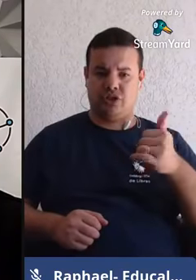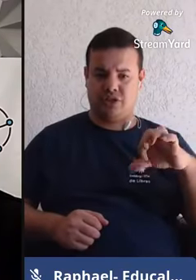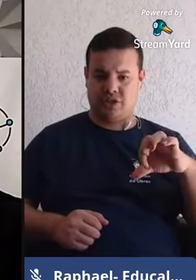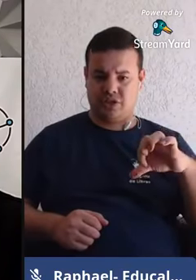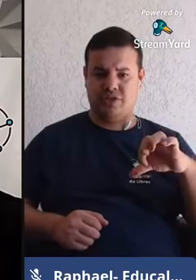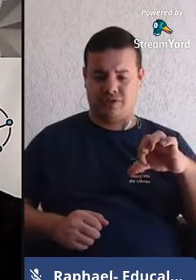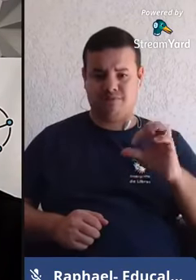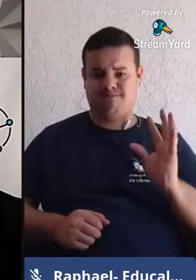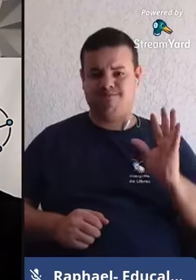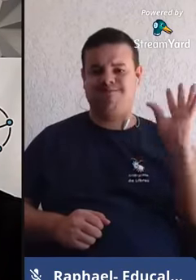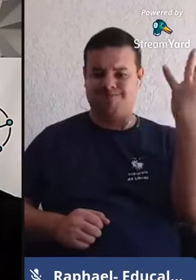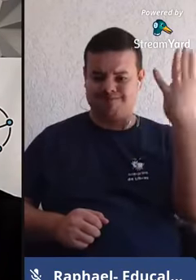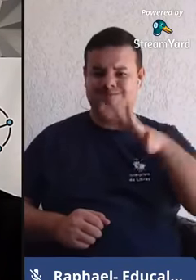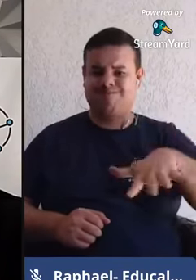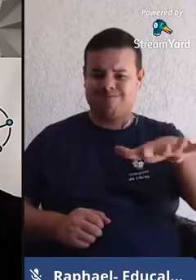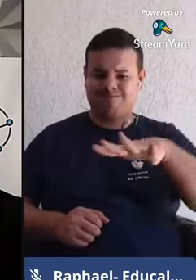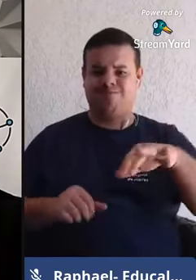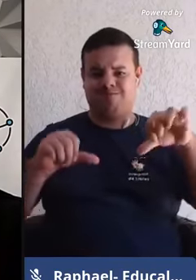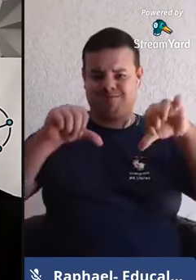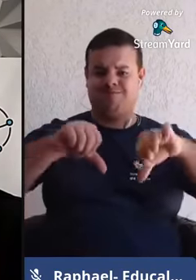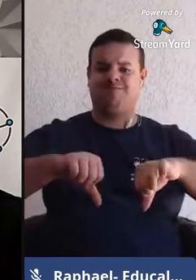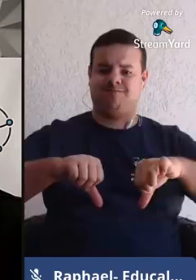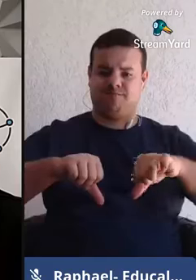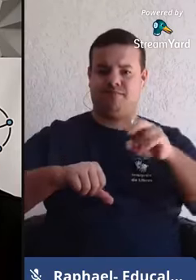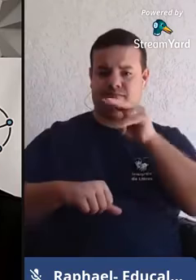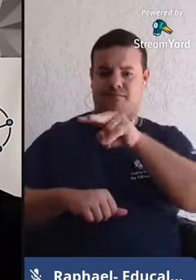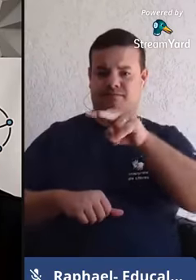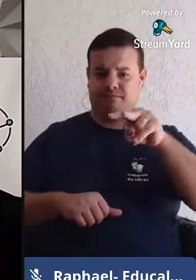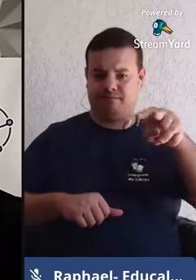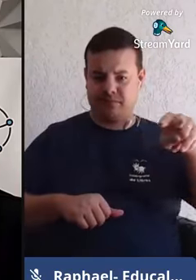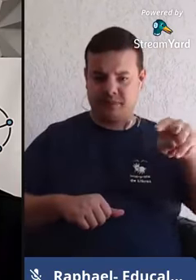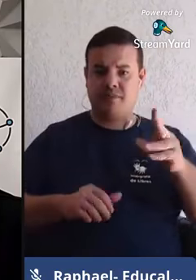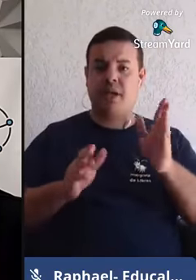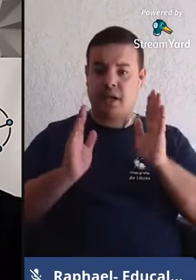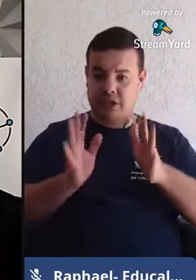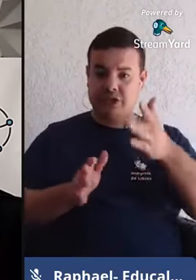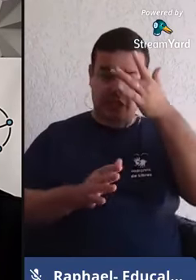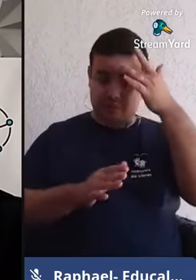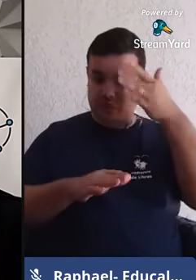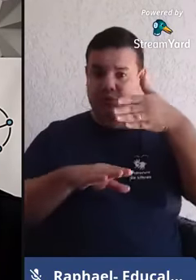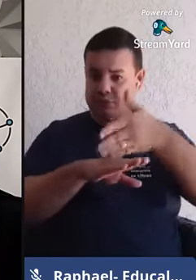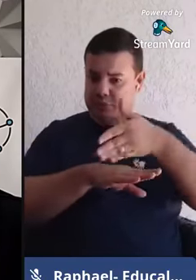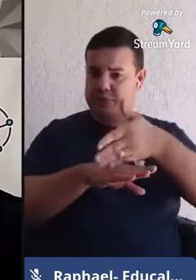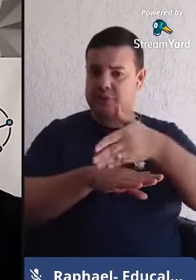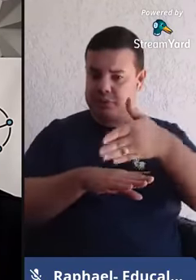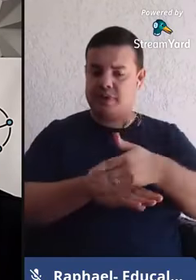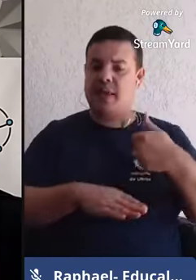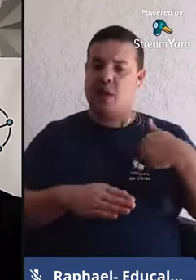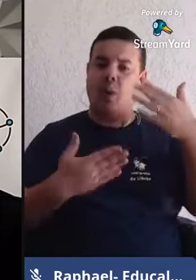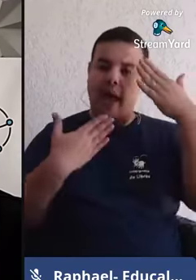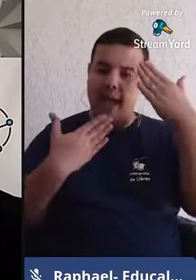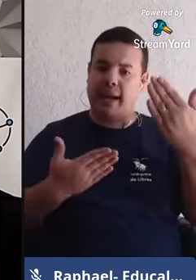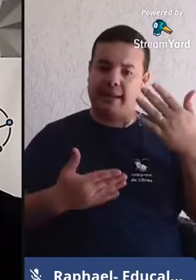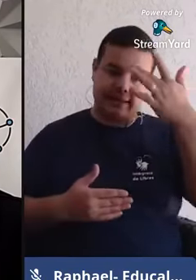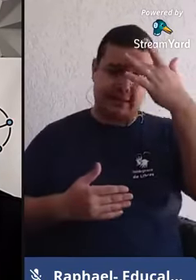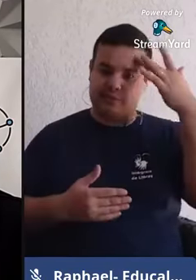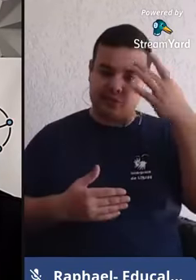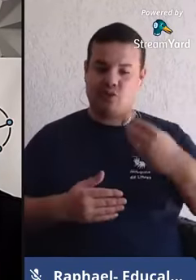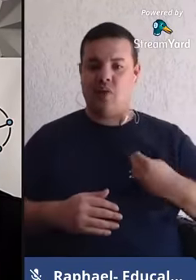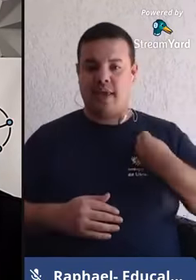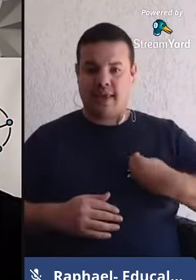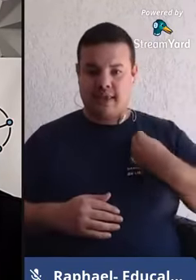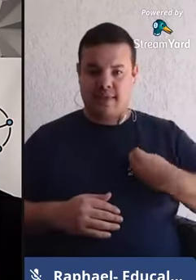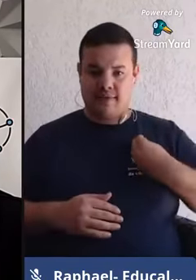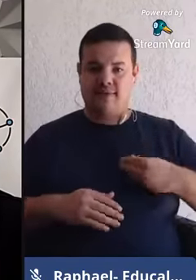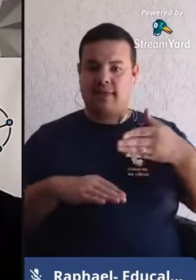vivendo. Bom, nós já temos algumas dezenas de pessoas. Eu quero agradecer de novo algumas que estão aqui com a gente. Como eu